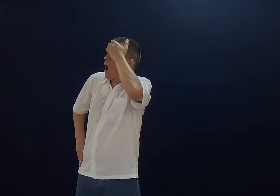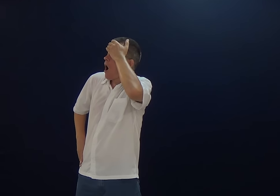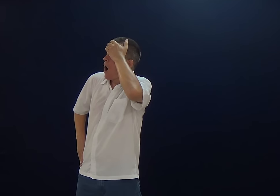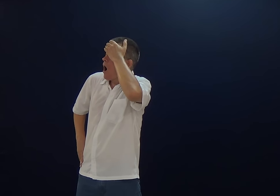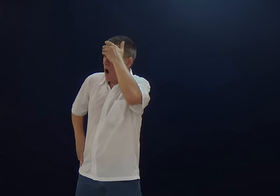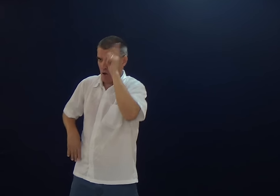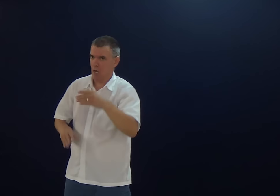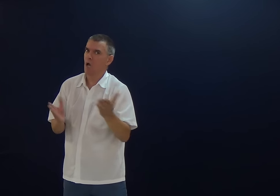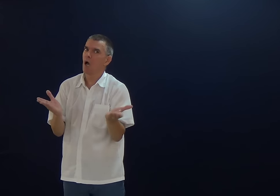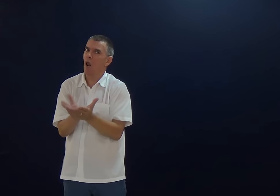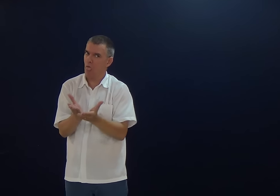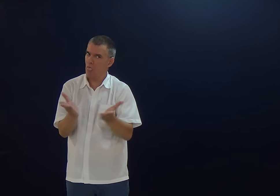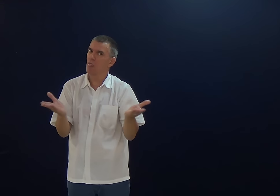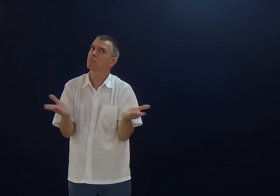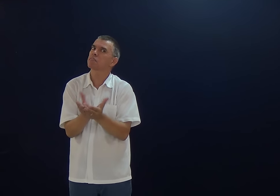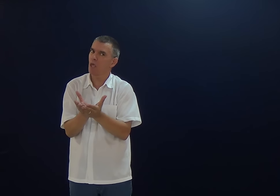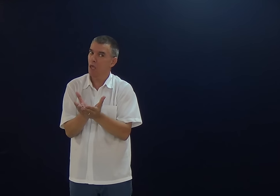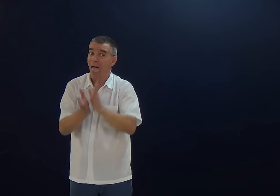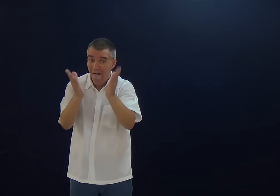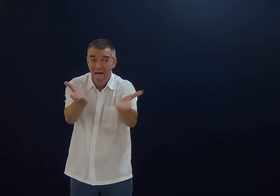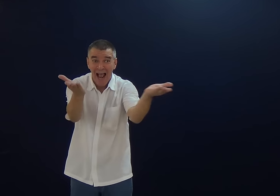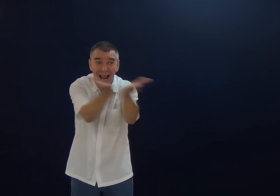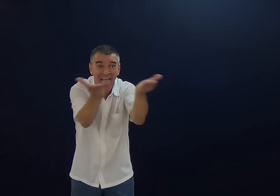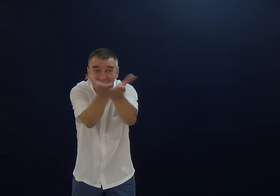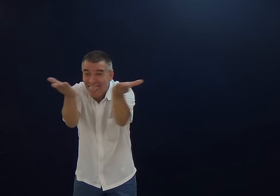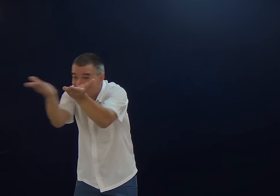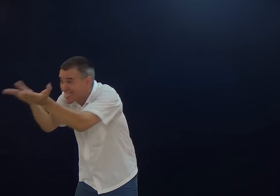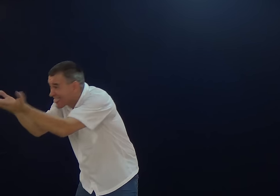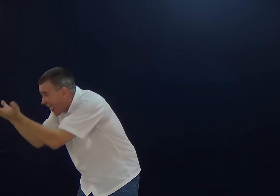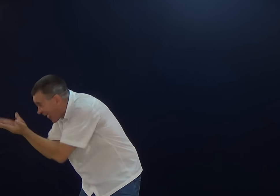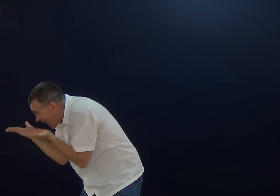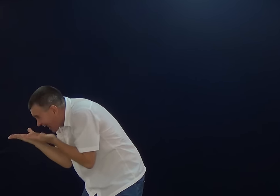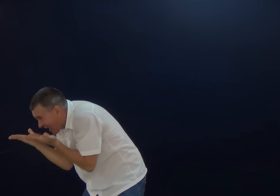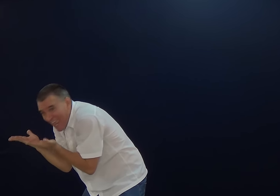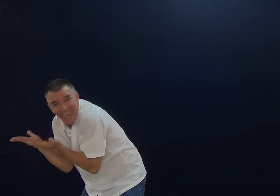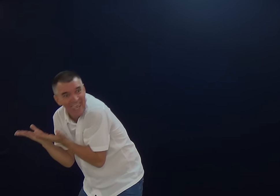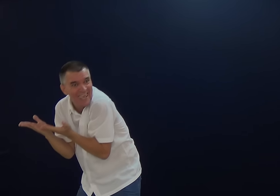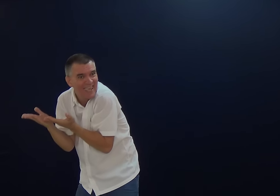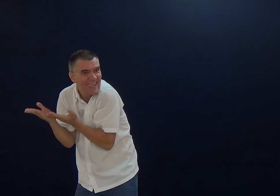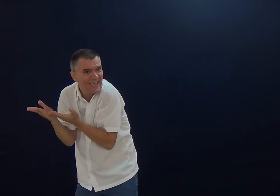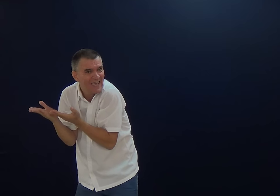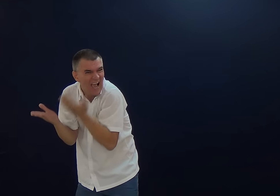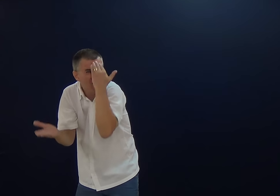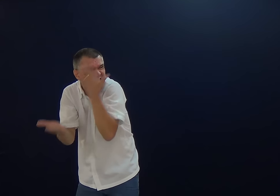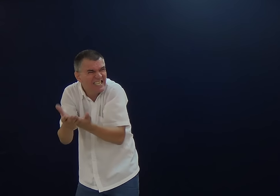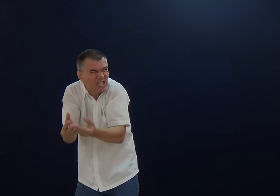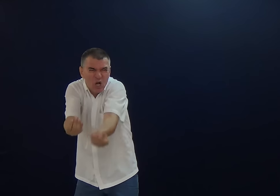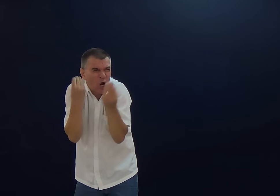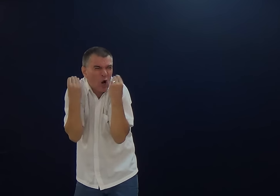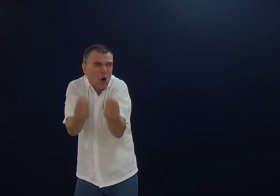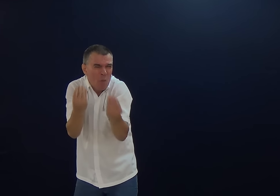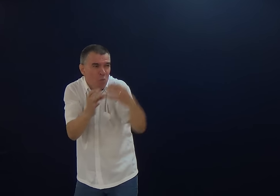tem amante meu Deus e sabe quem começou esse assunto um cristão